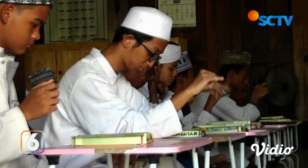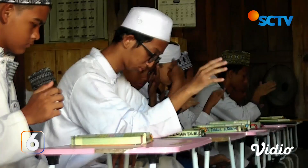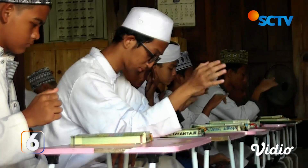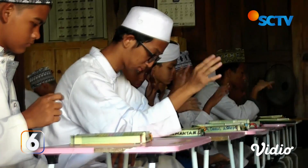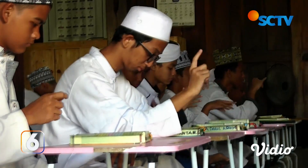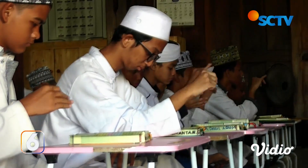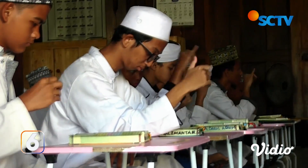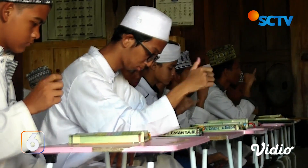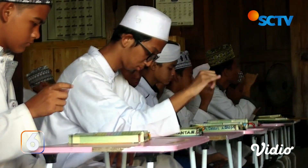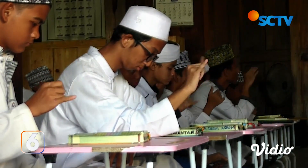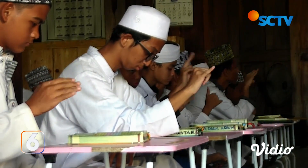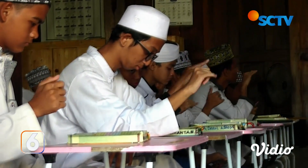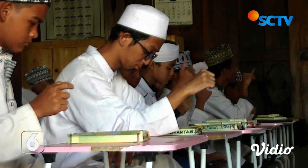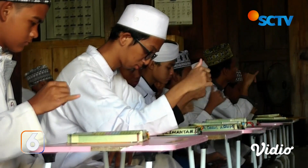keluarga saya untuk dibawa semuanya